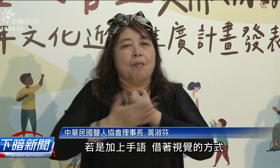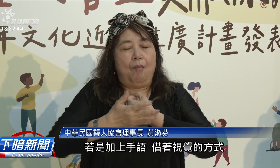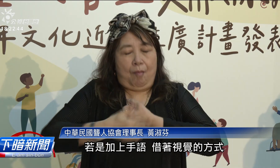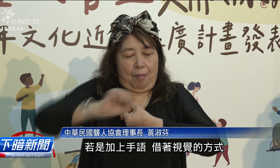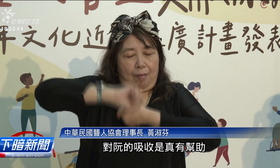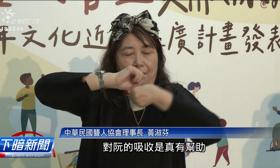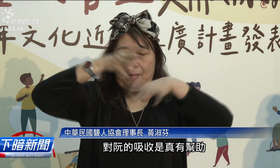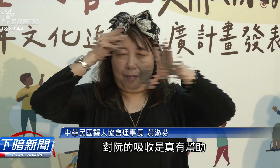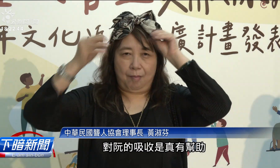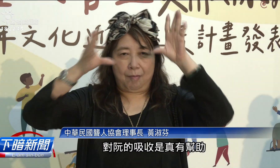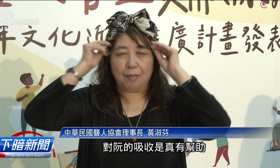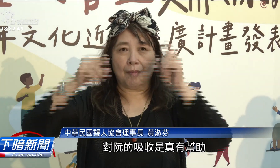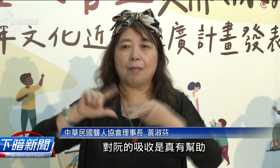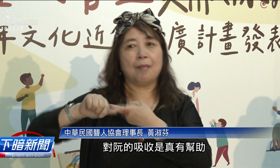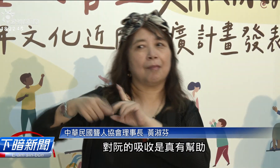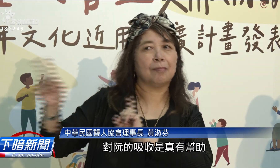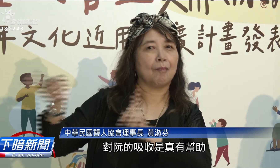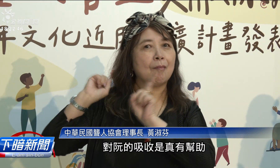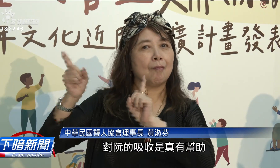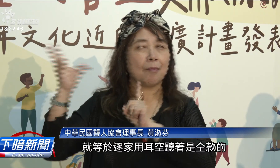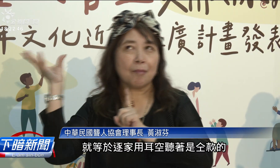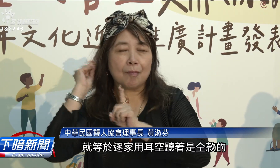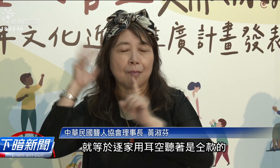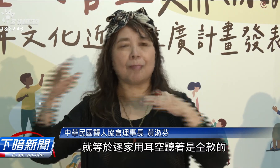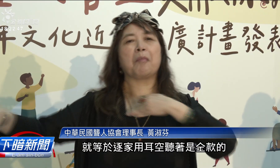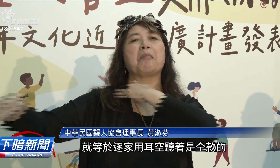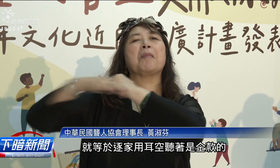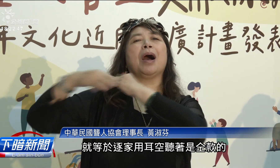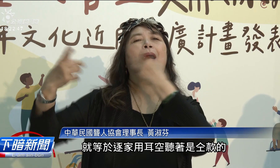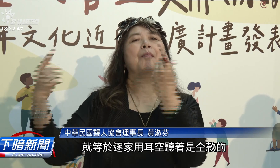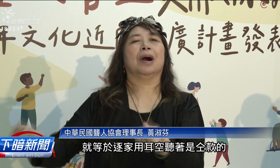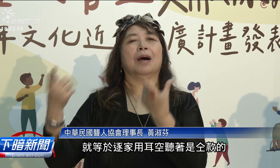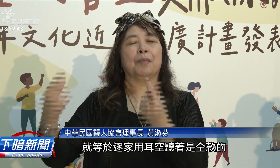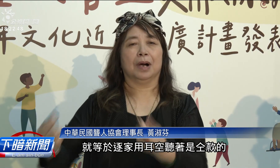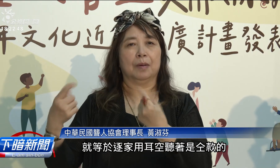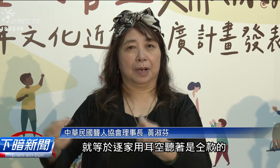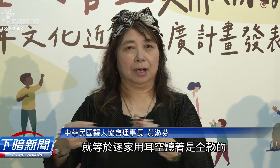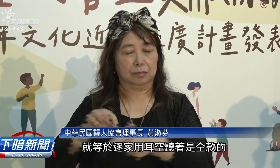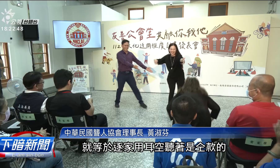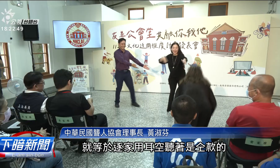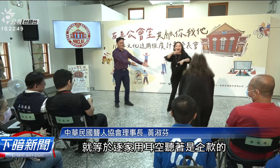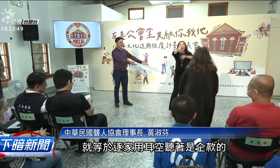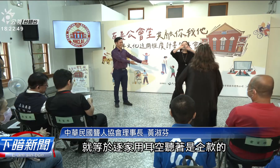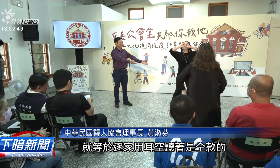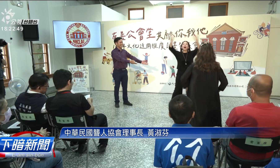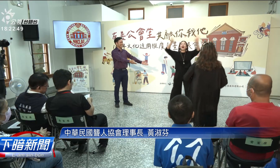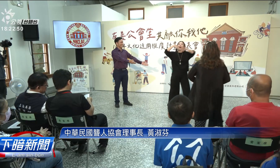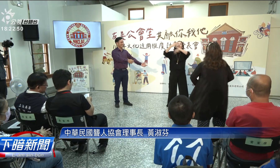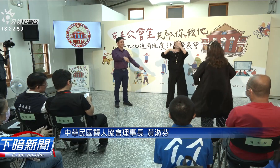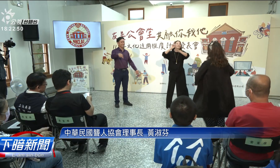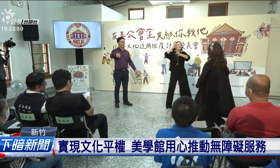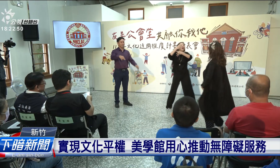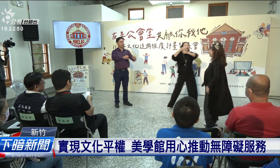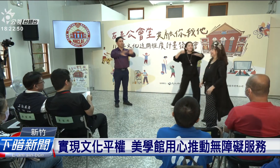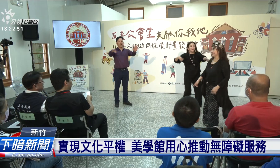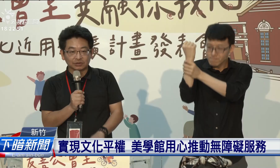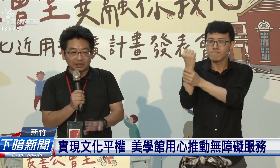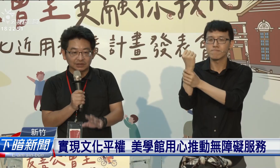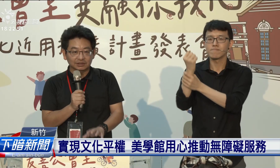对我们吸收非常有帮助，等于就和听人用耳朵听到是一样的。 新竹生活美学馆指出，文化